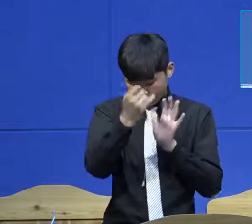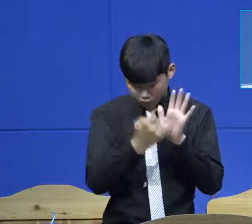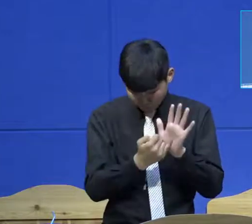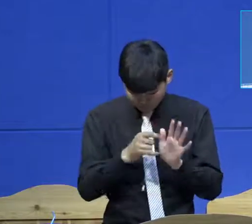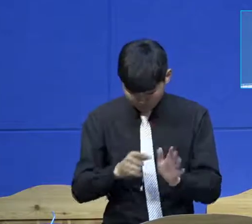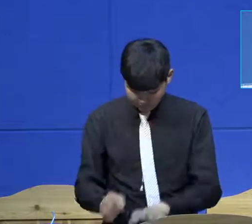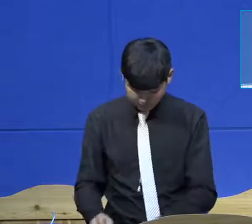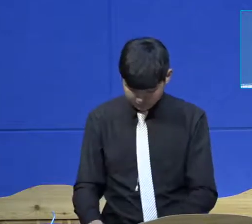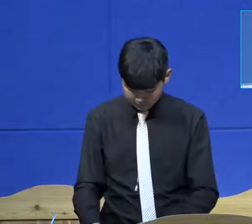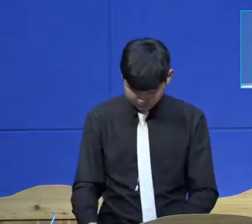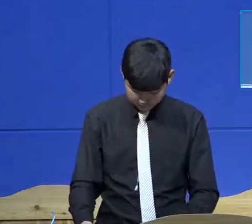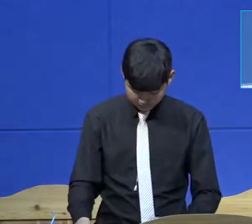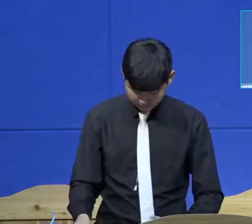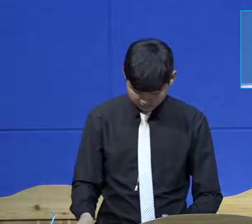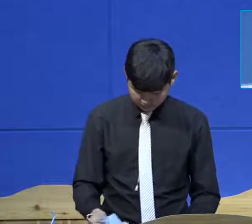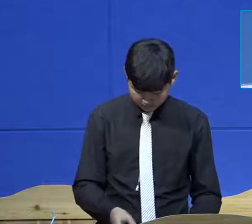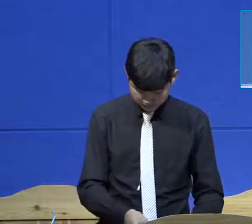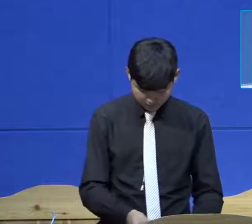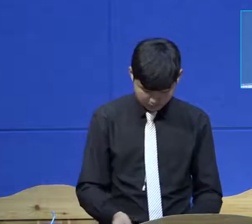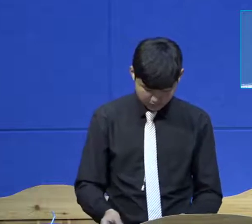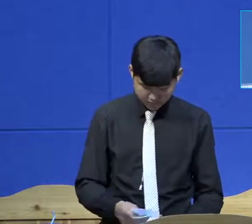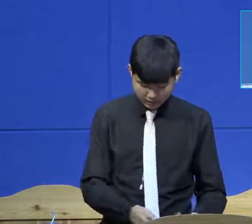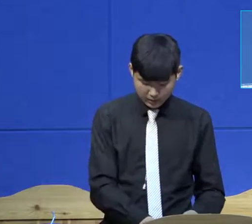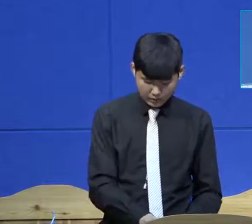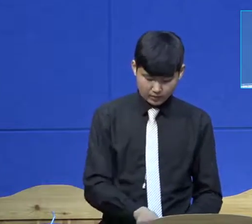дээр би сайн мэдэнээс ичихгүй ээ.